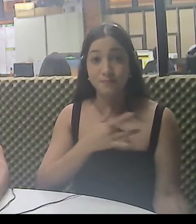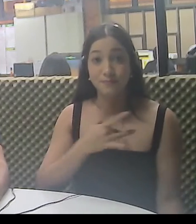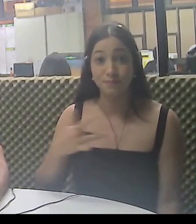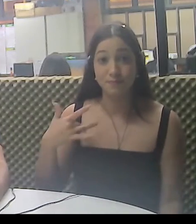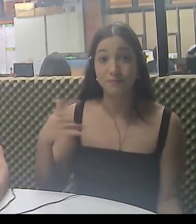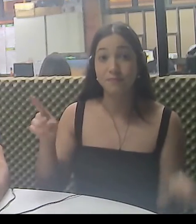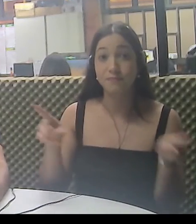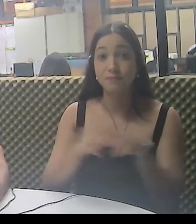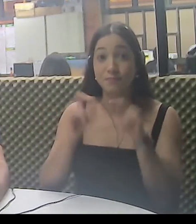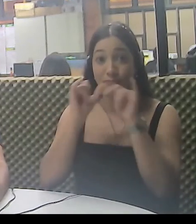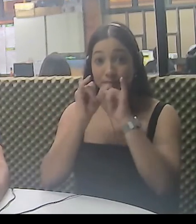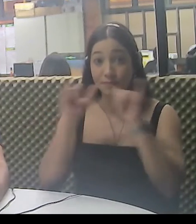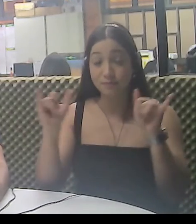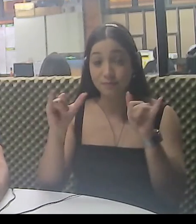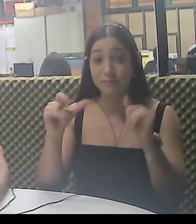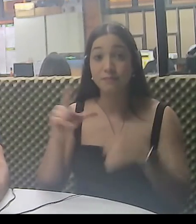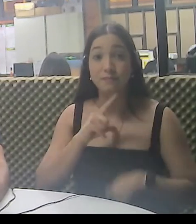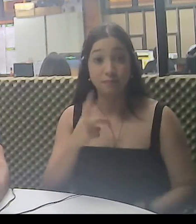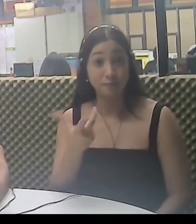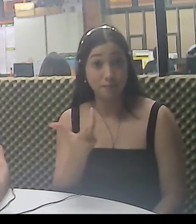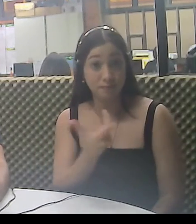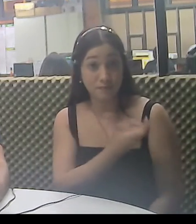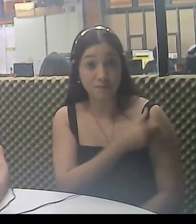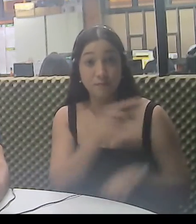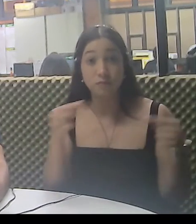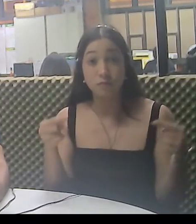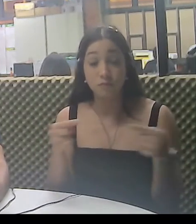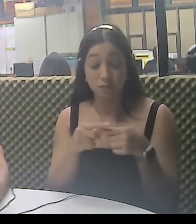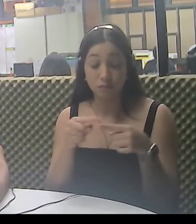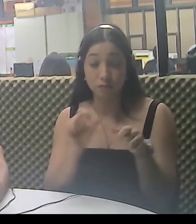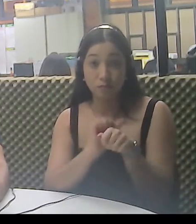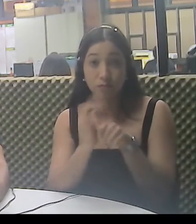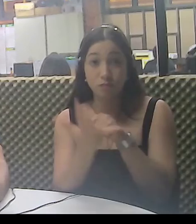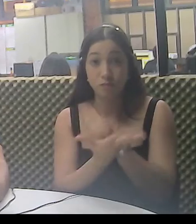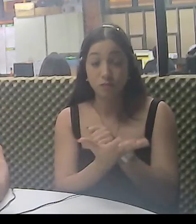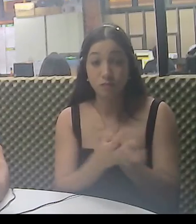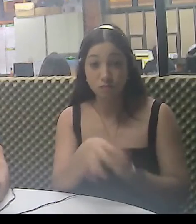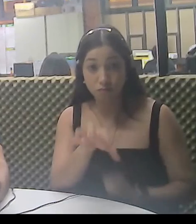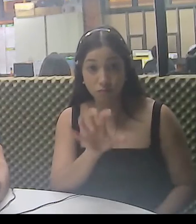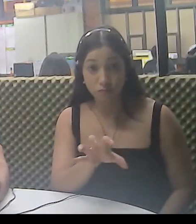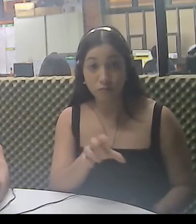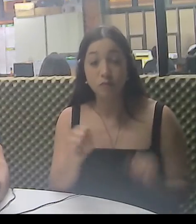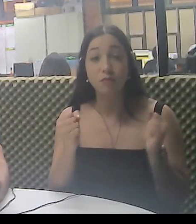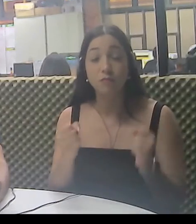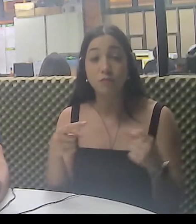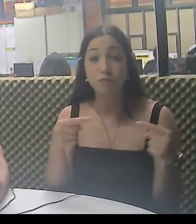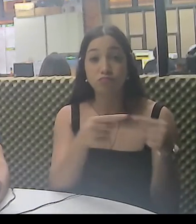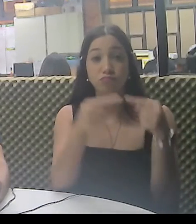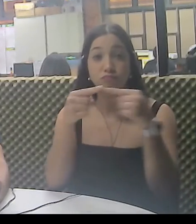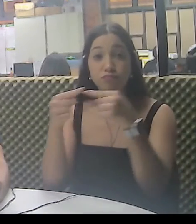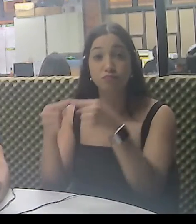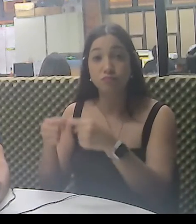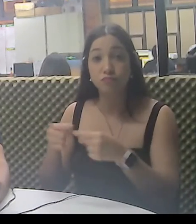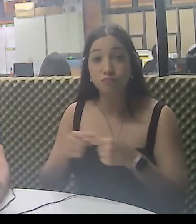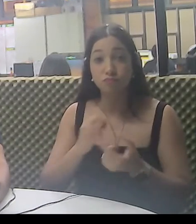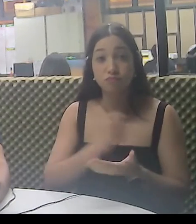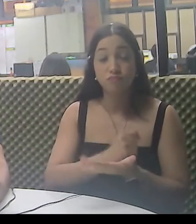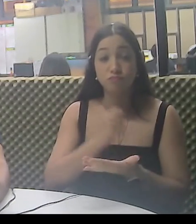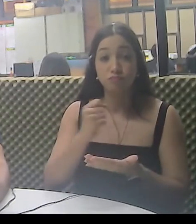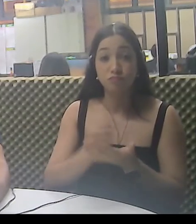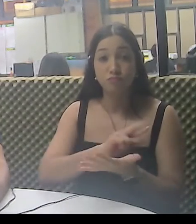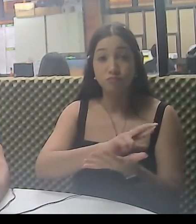também recomenda que a administração da vacinação contra a Covid deste grupo poderá ser feita simultaneamente com